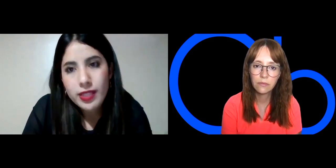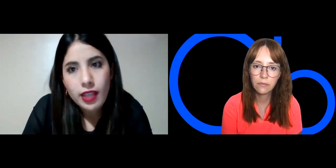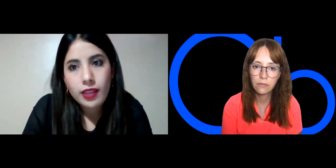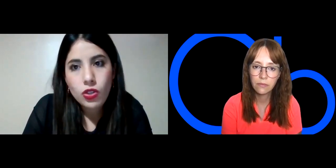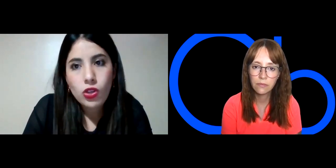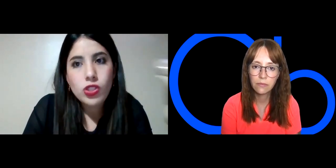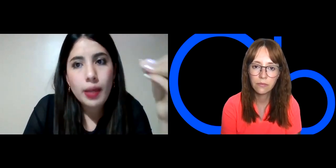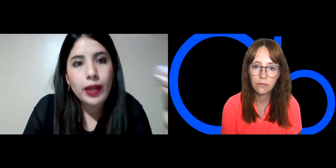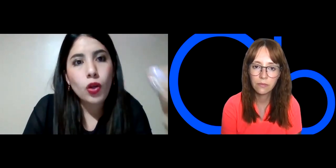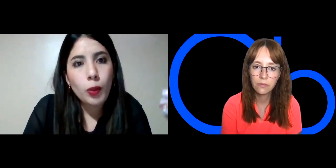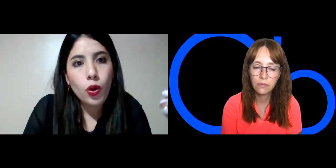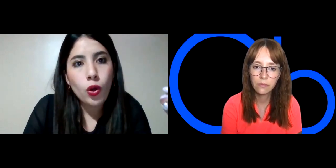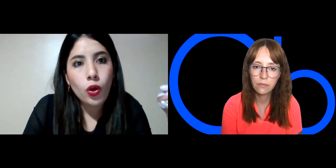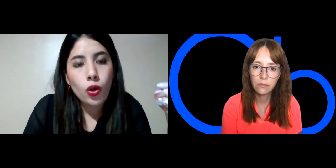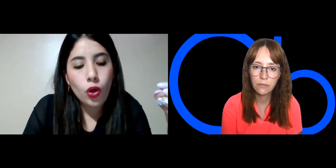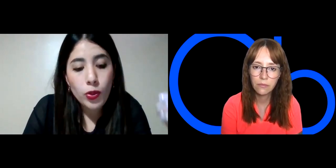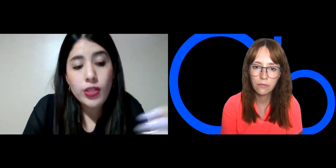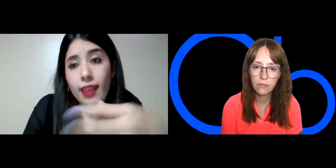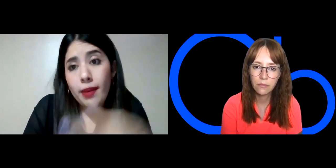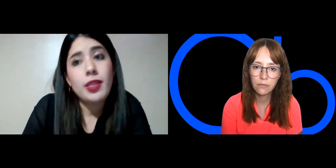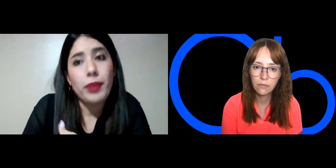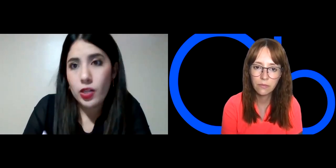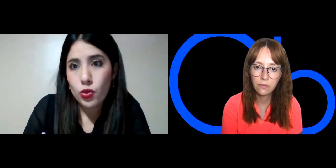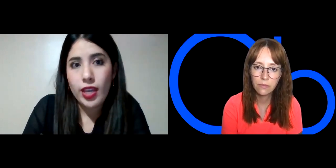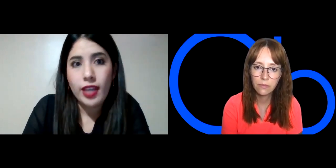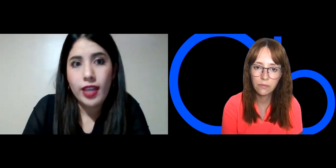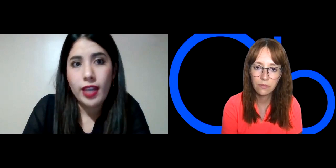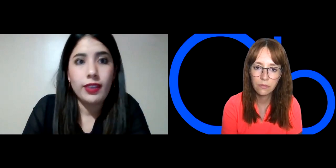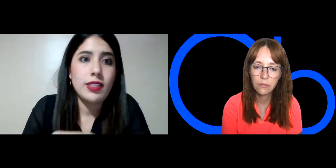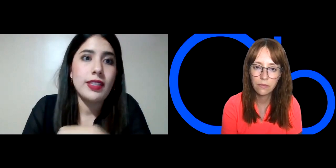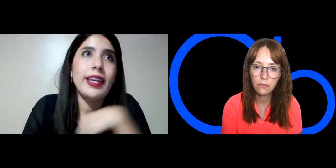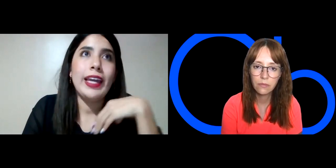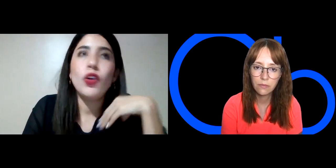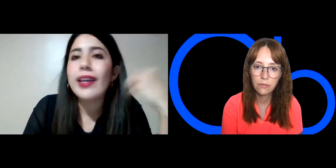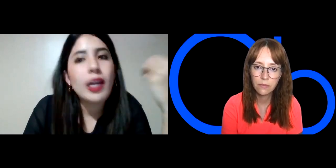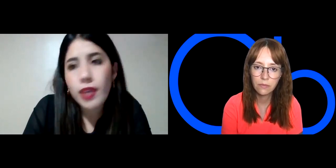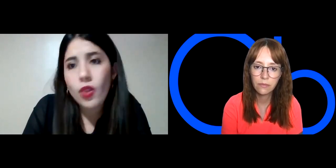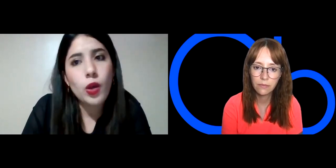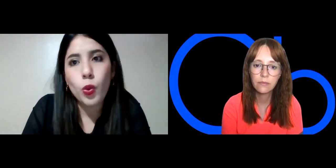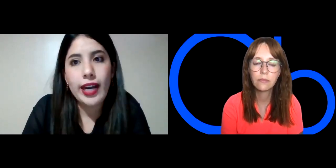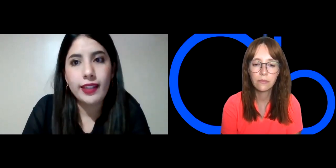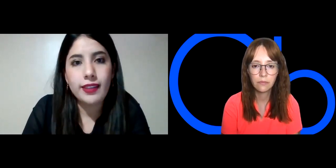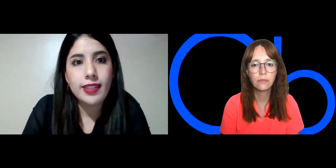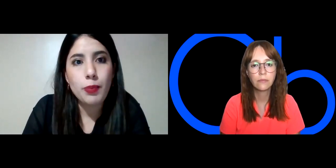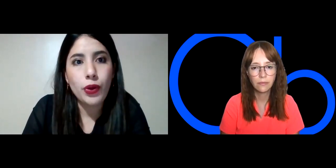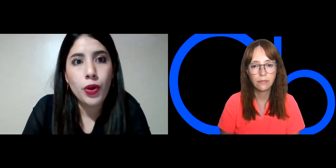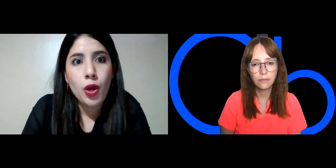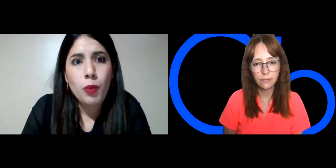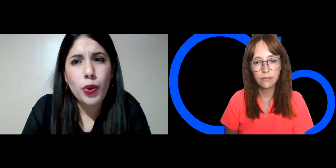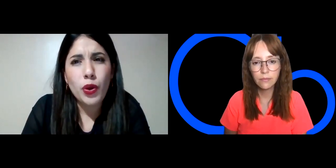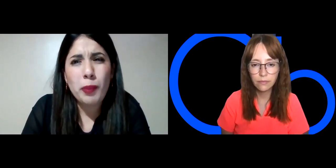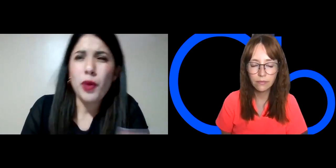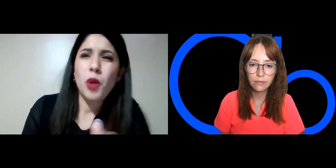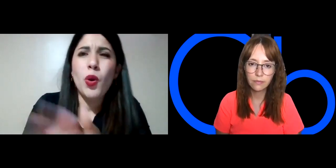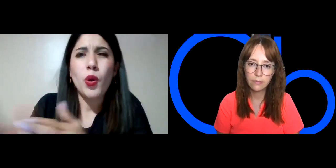los pacientes sordos sepan cómo se deben cepillar sus dientes, que no tengan miedo de acudir al dentista